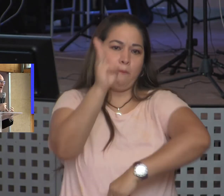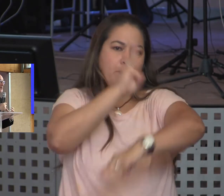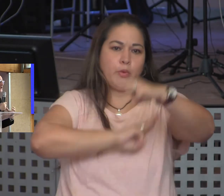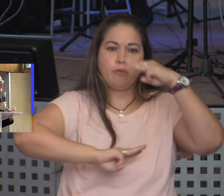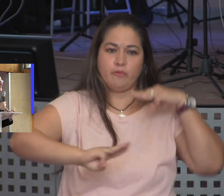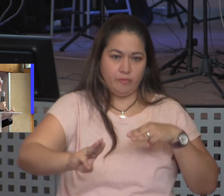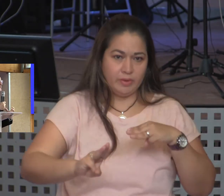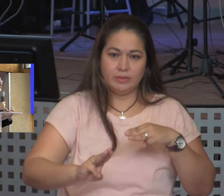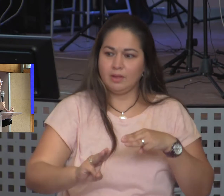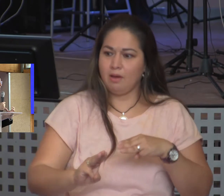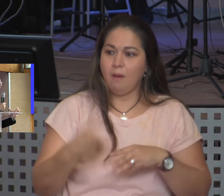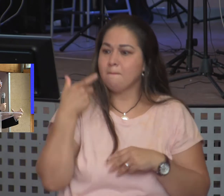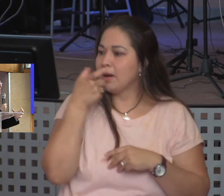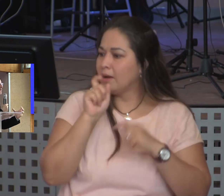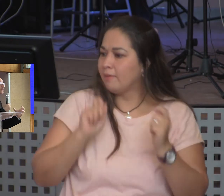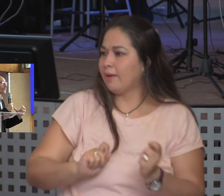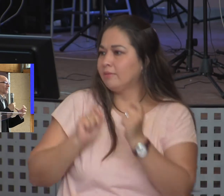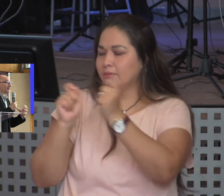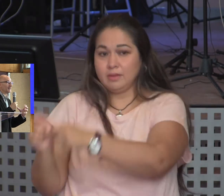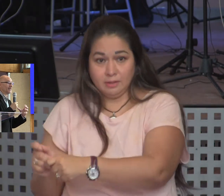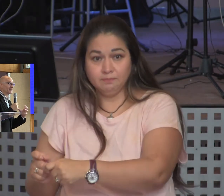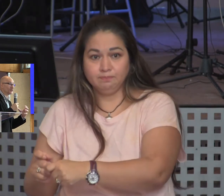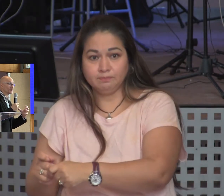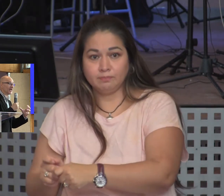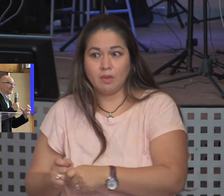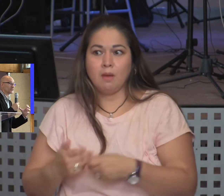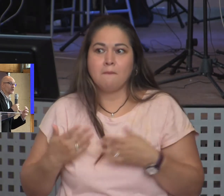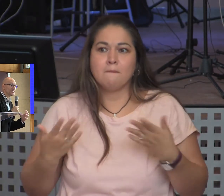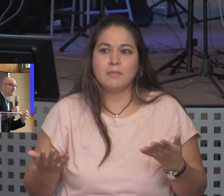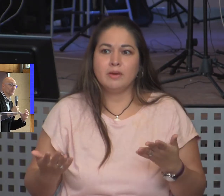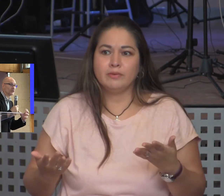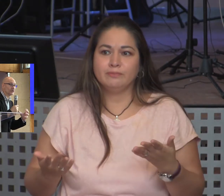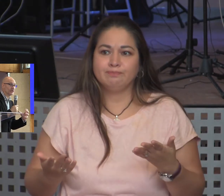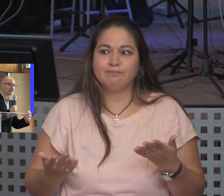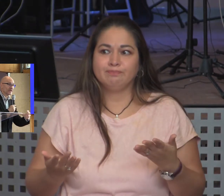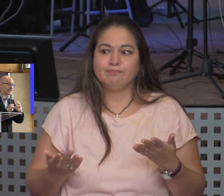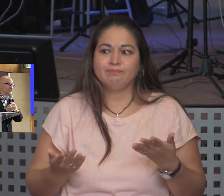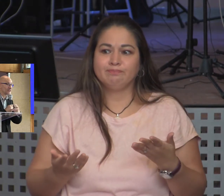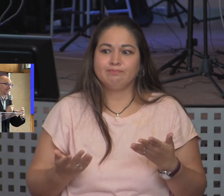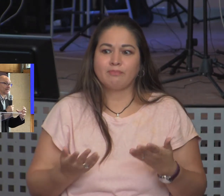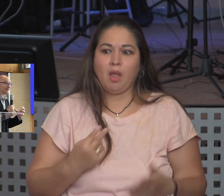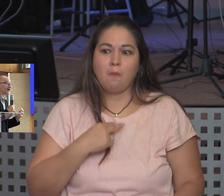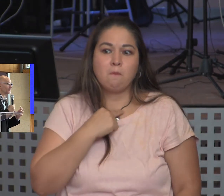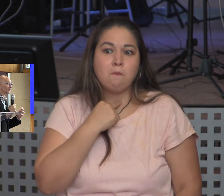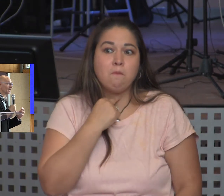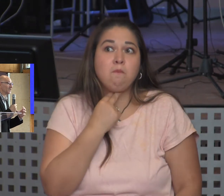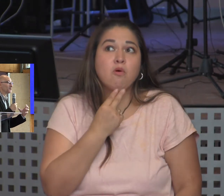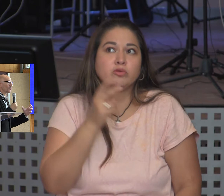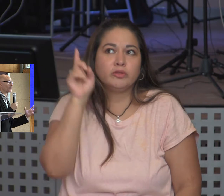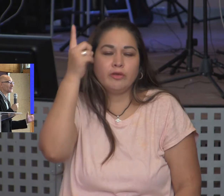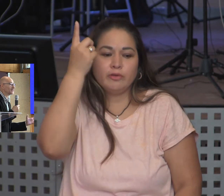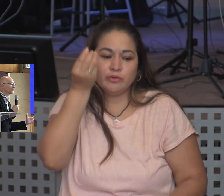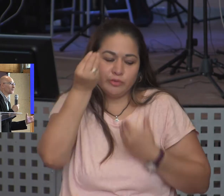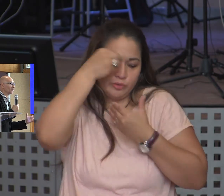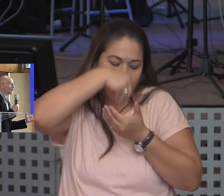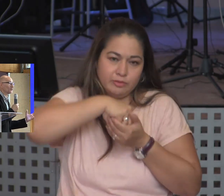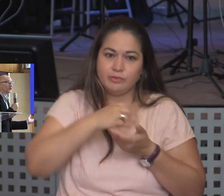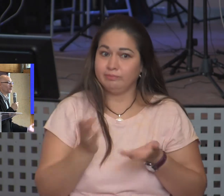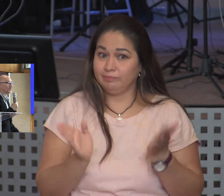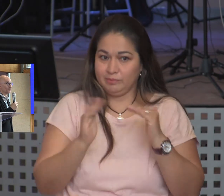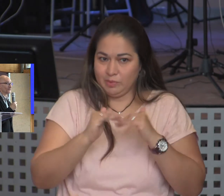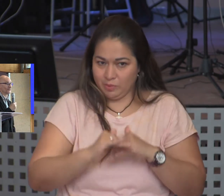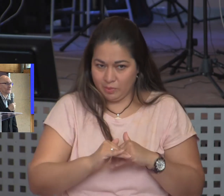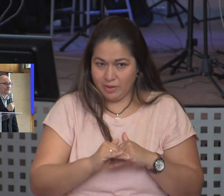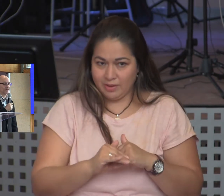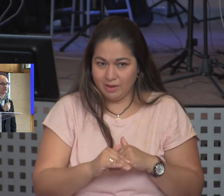dada, pero no tenemos la voz de Dios, el sonido que ellos rechazaron y por lo tanto no